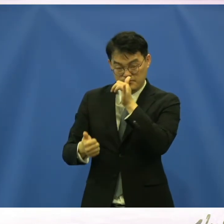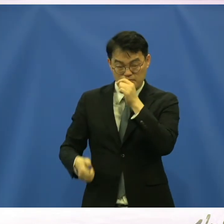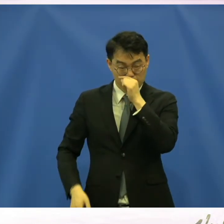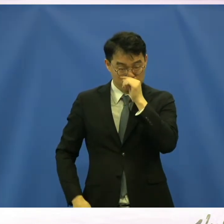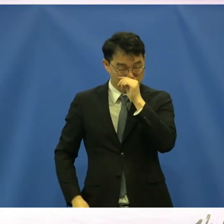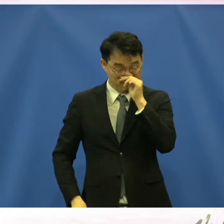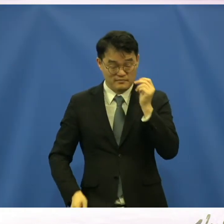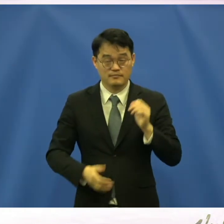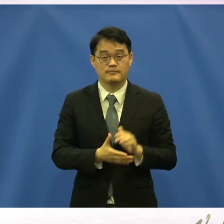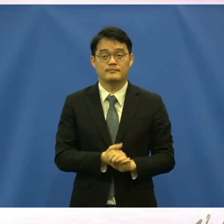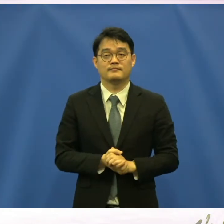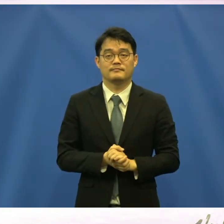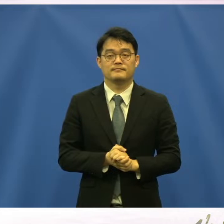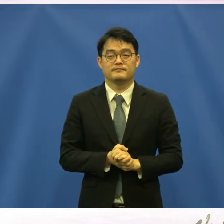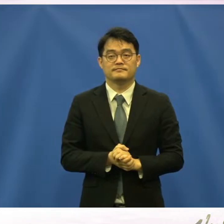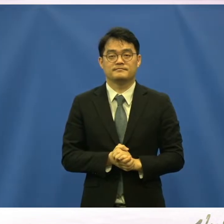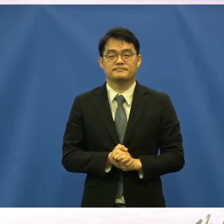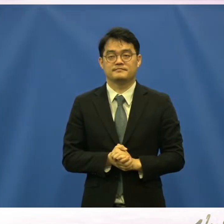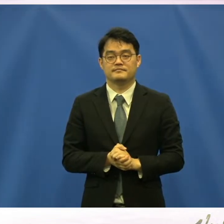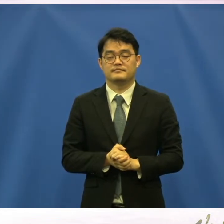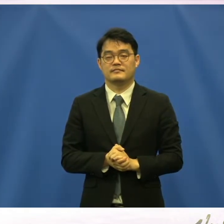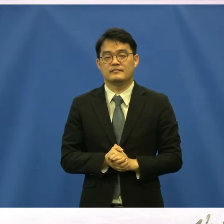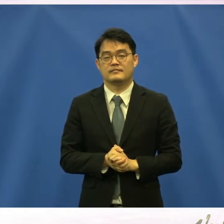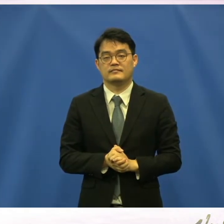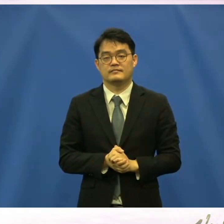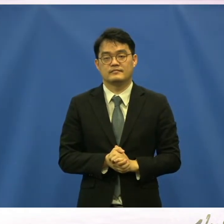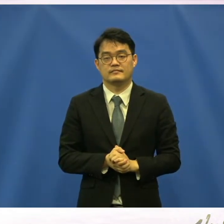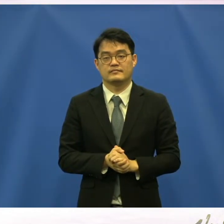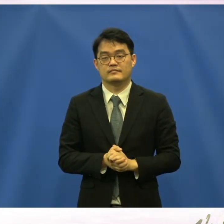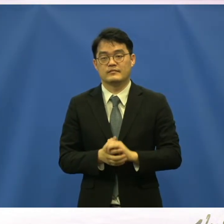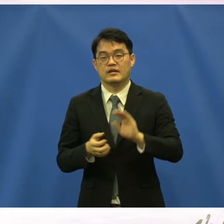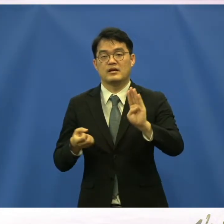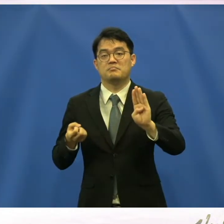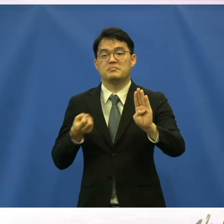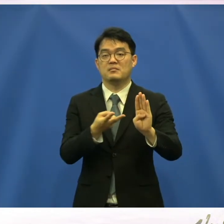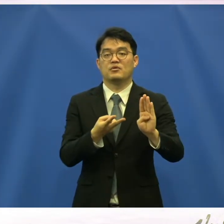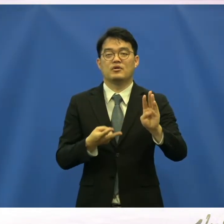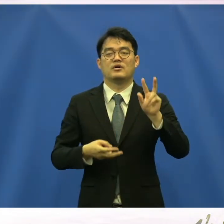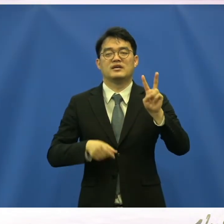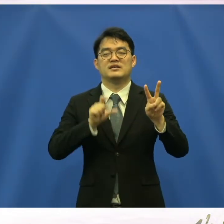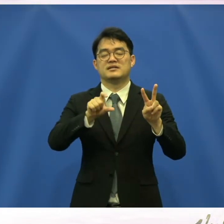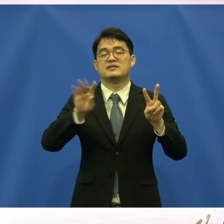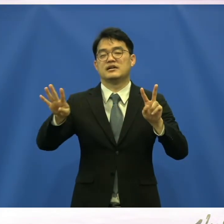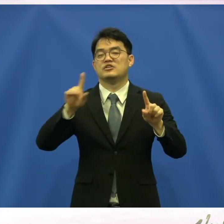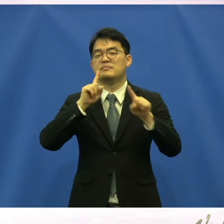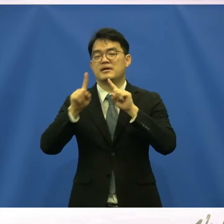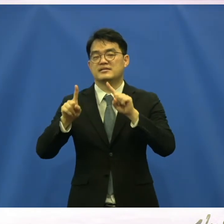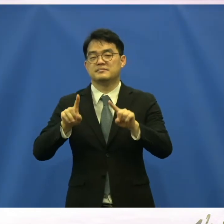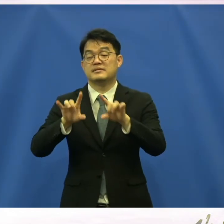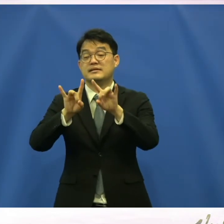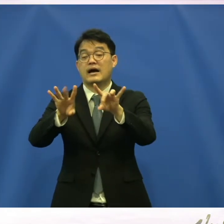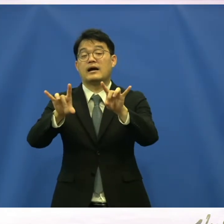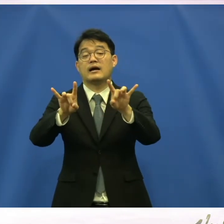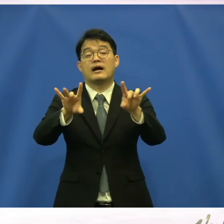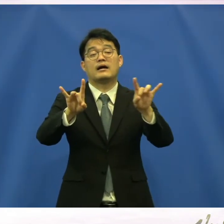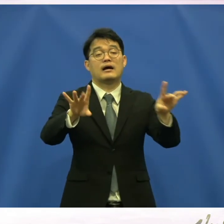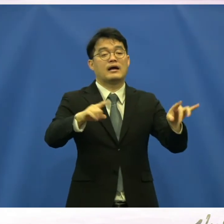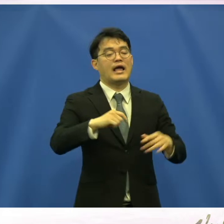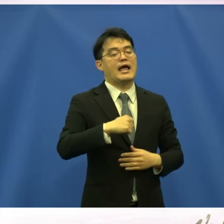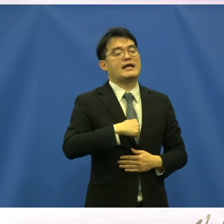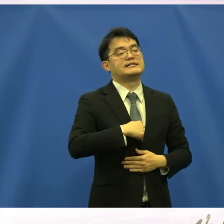빌립보서 2장 4절에 각각 자기 일을 돌볼 뿐더러 이건 누구나 하는 거예요.